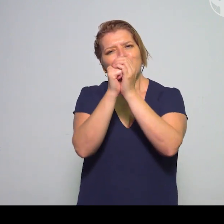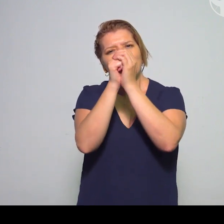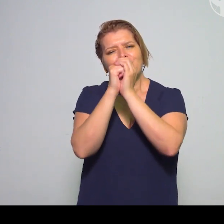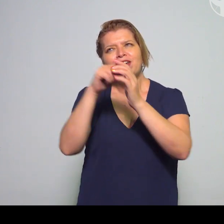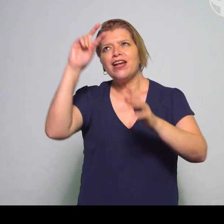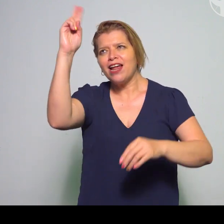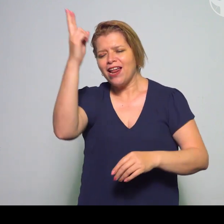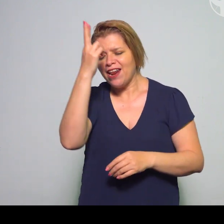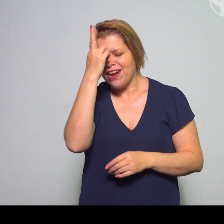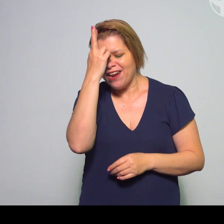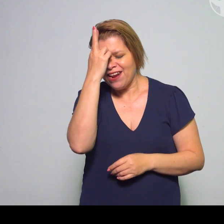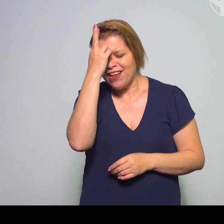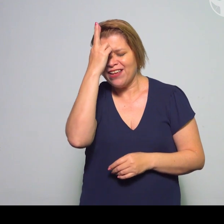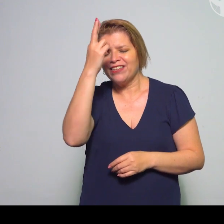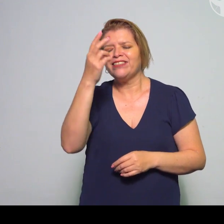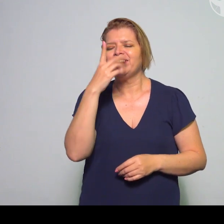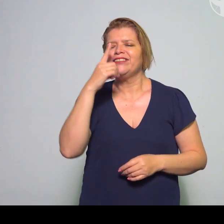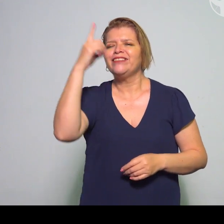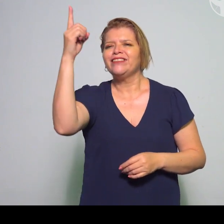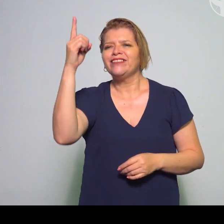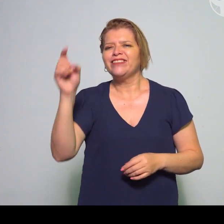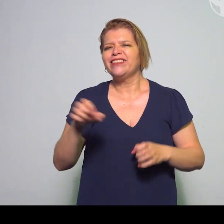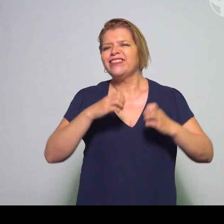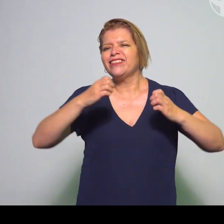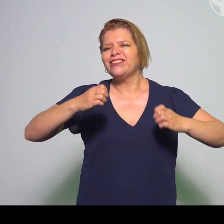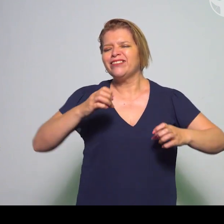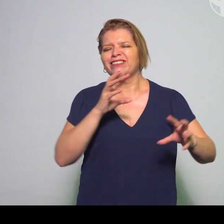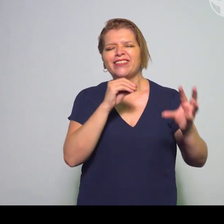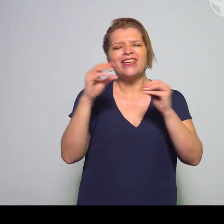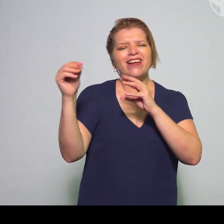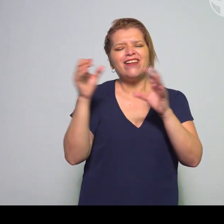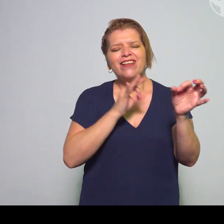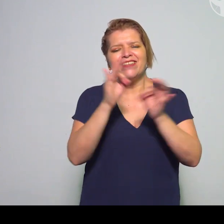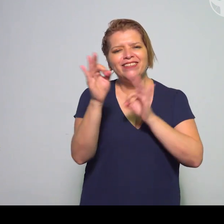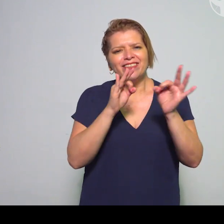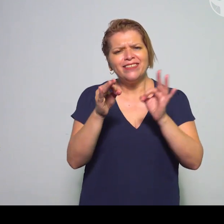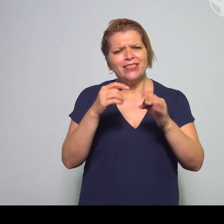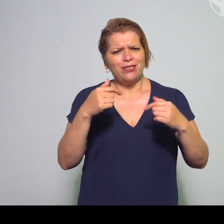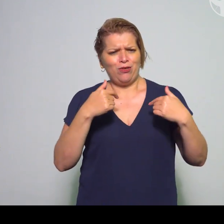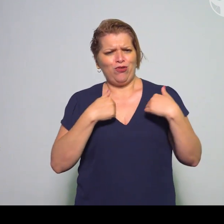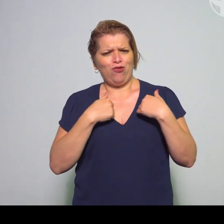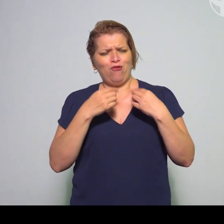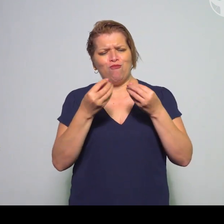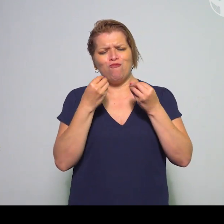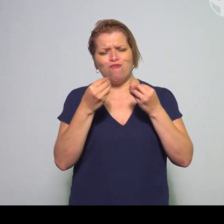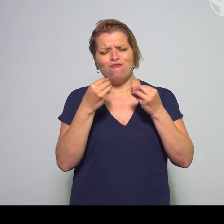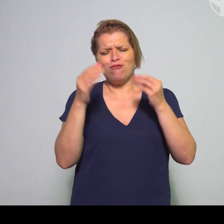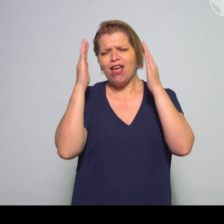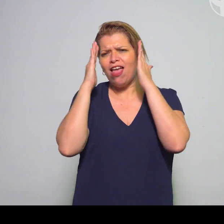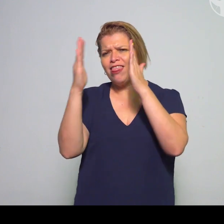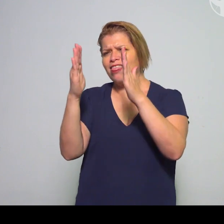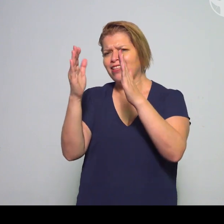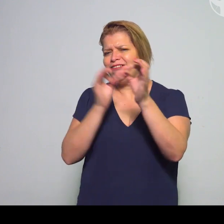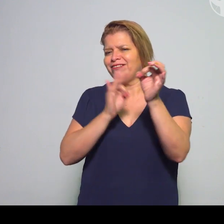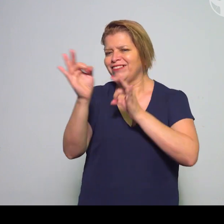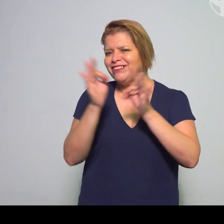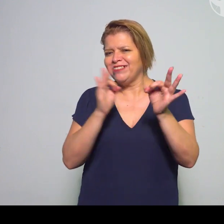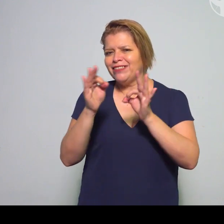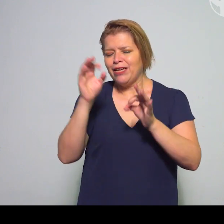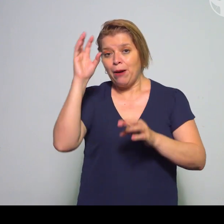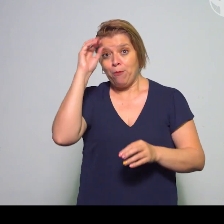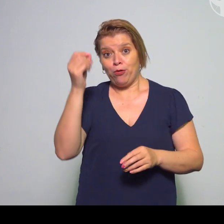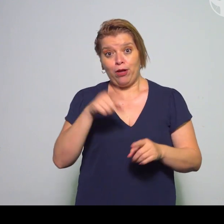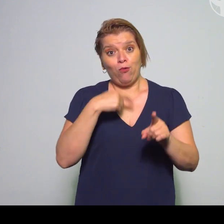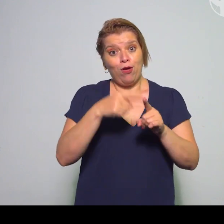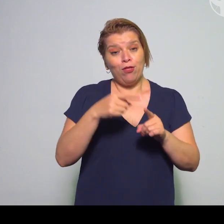de Zach Niesel, tiene un capítulo dedicado solo al altar del incienso. Y a mí me llamó mucho la atención porque cuando nosotros